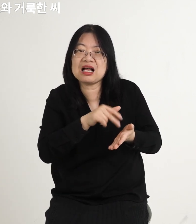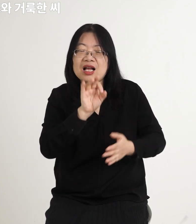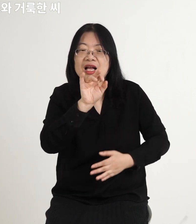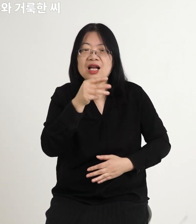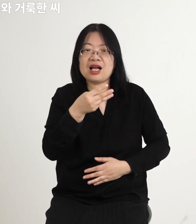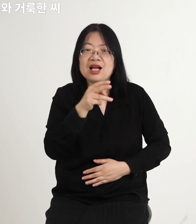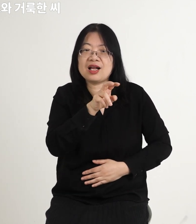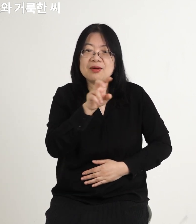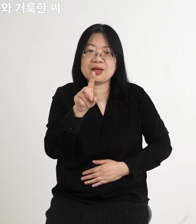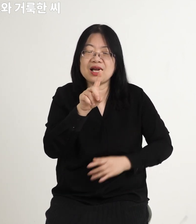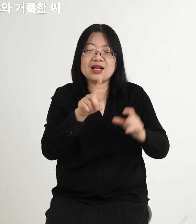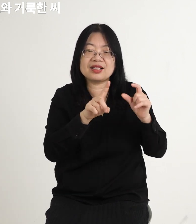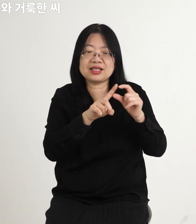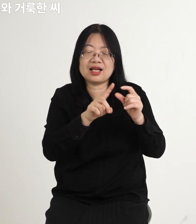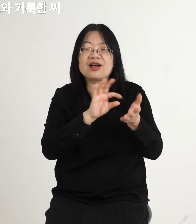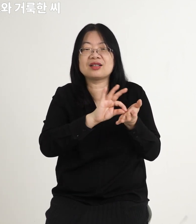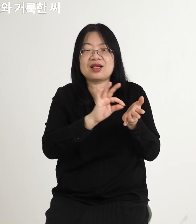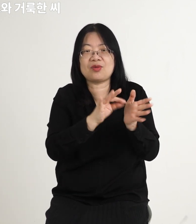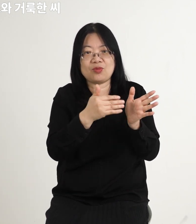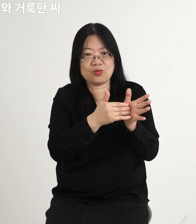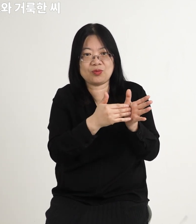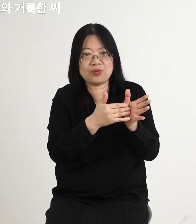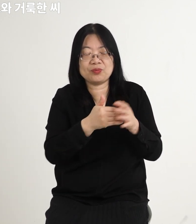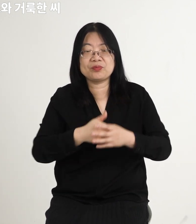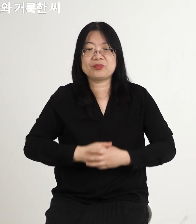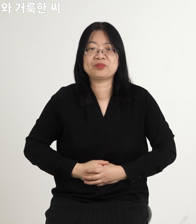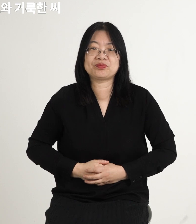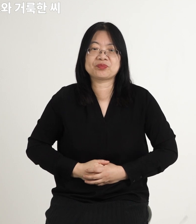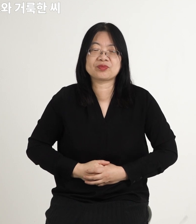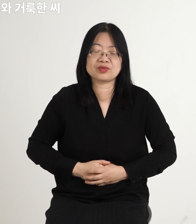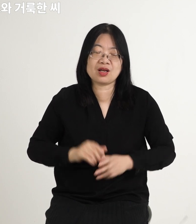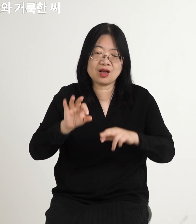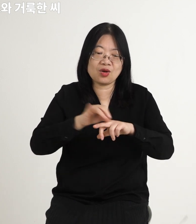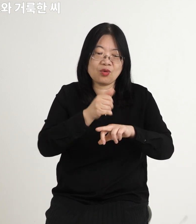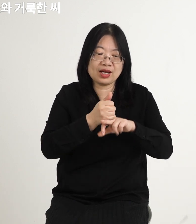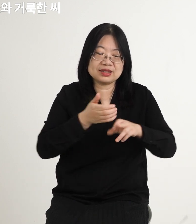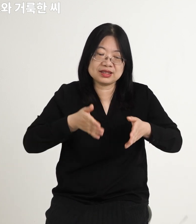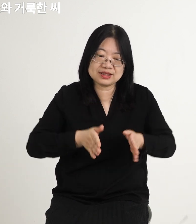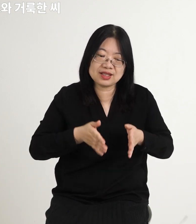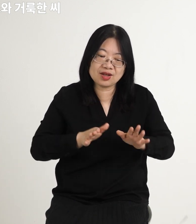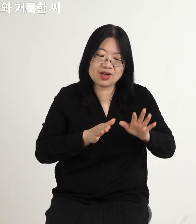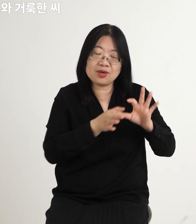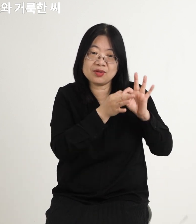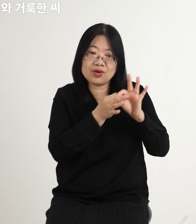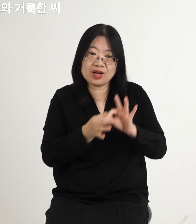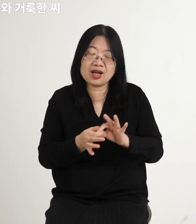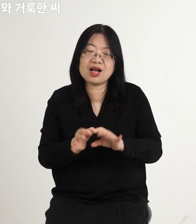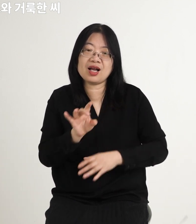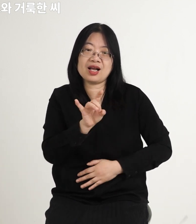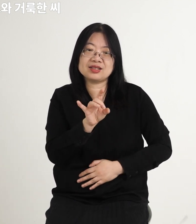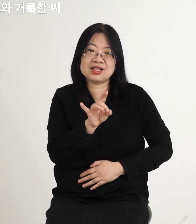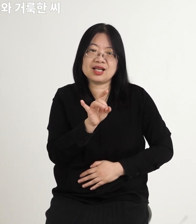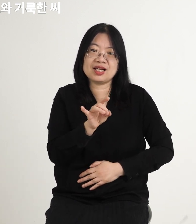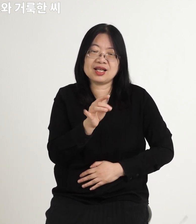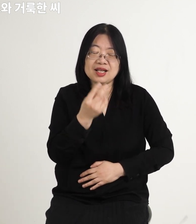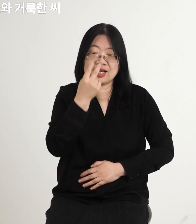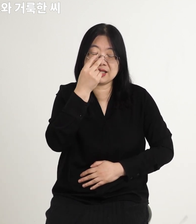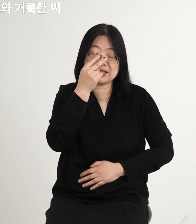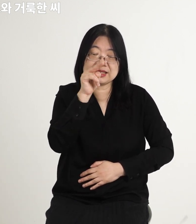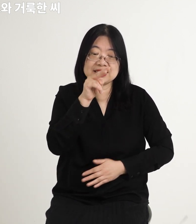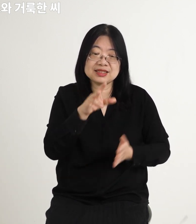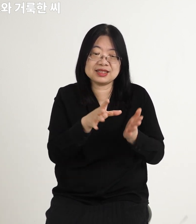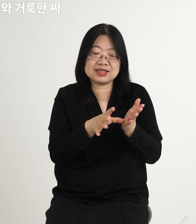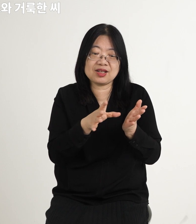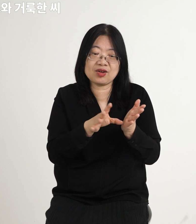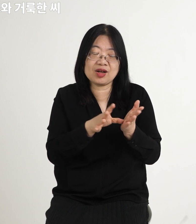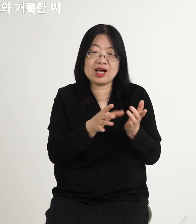알마라는 단어를 썼어요. 그래서 이런 왕들이 태어나면서 하나의 시청각 자료죠.